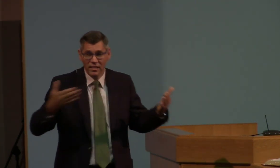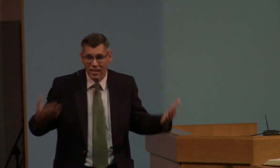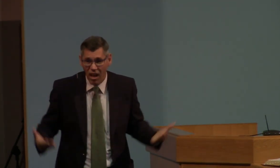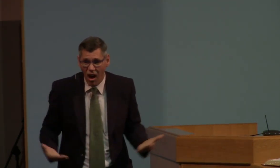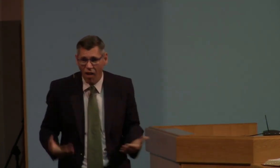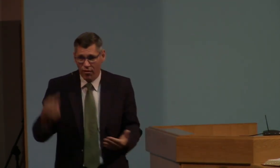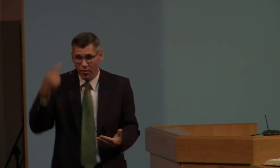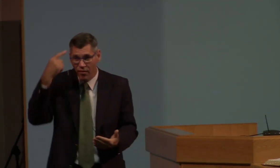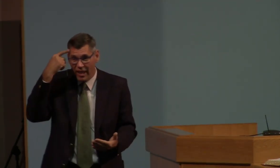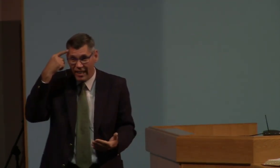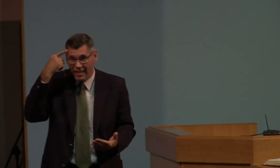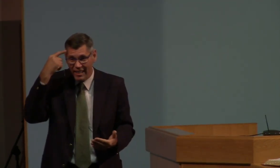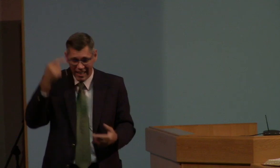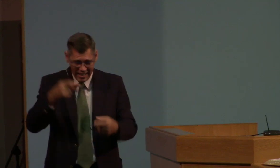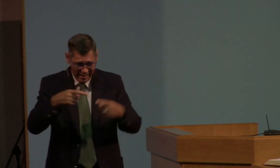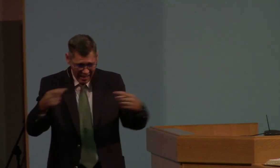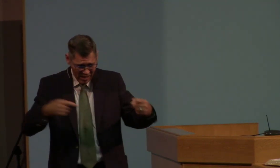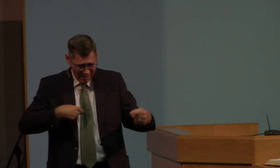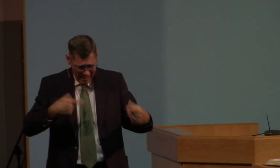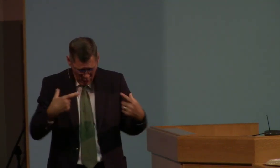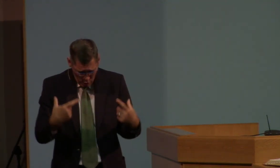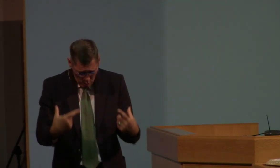Slaaf weet dinge wat ek doen